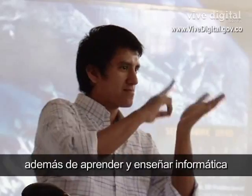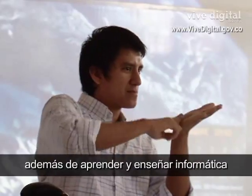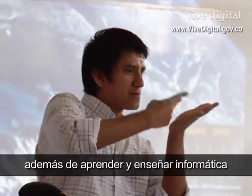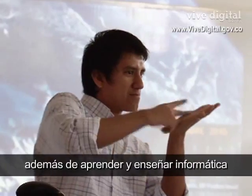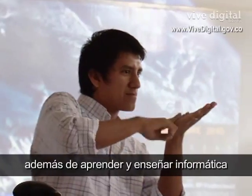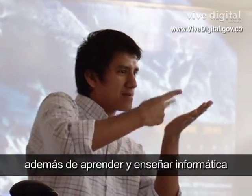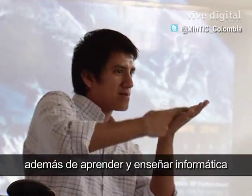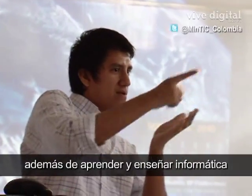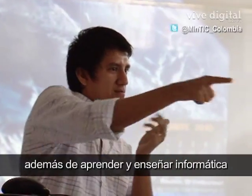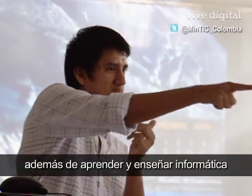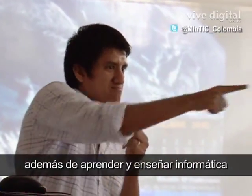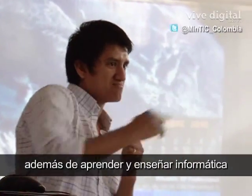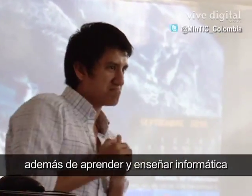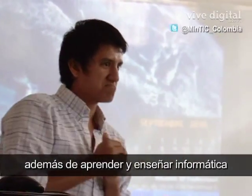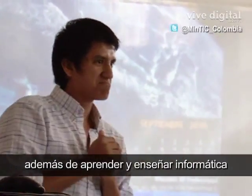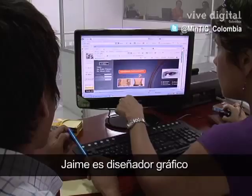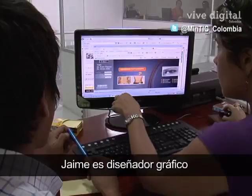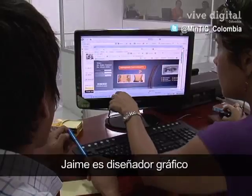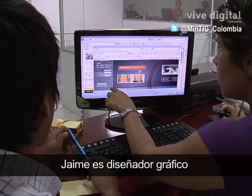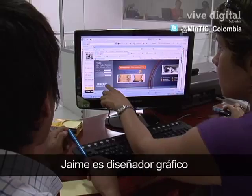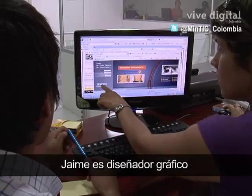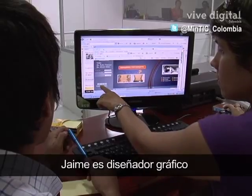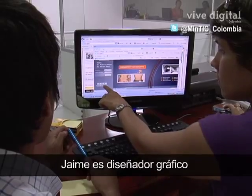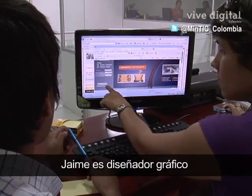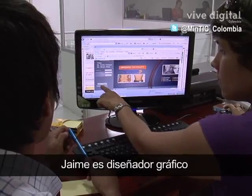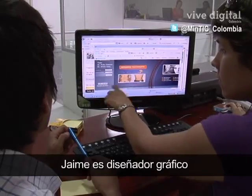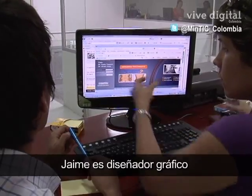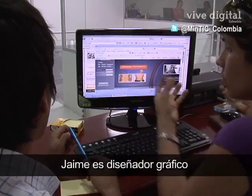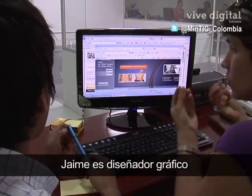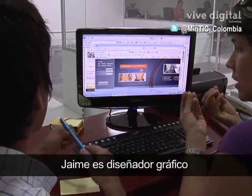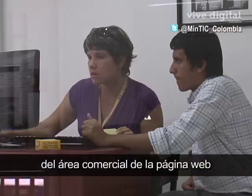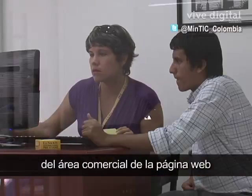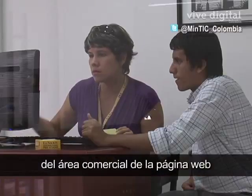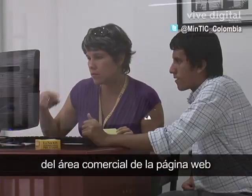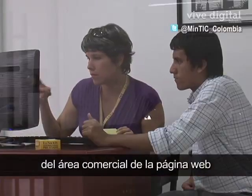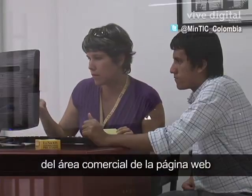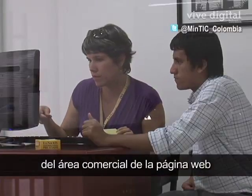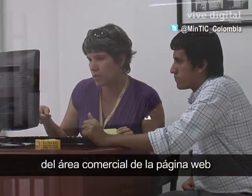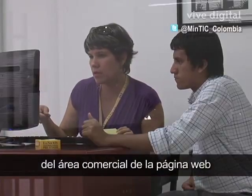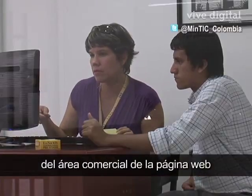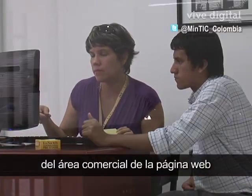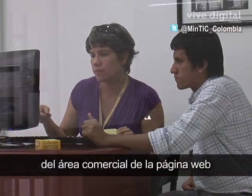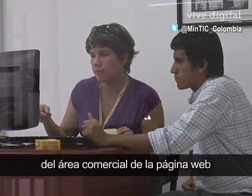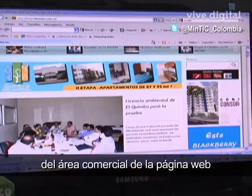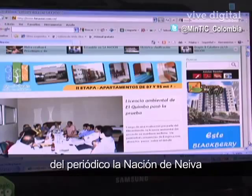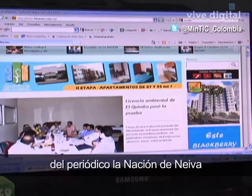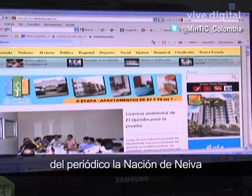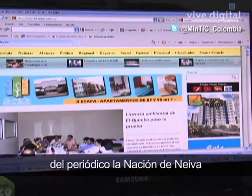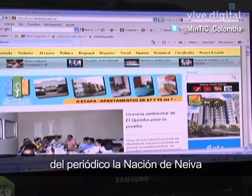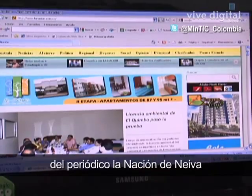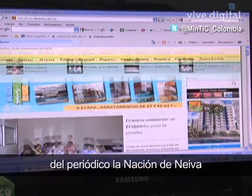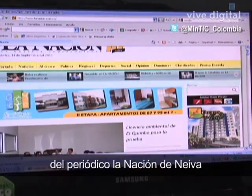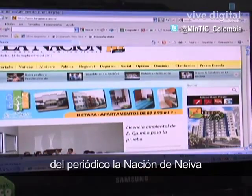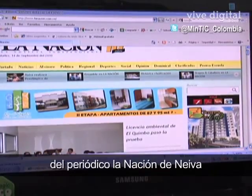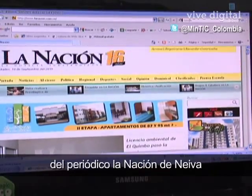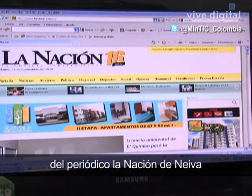Además de aprender y enseñar informática, Jaime es diseñador gráfico del área comercial de la página web del periódico La Nación de